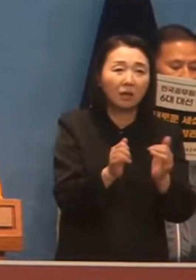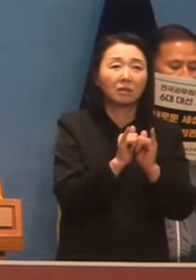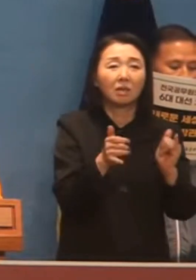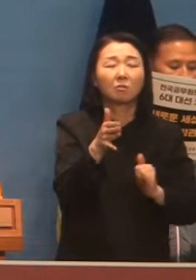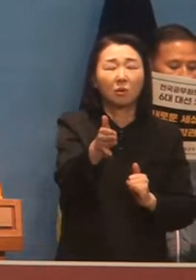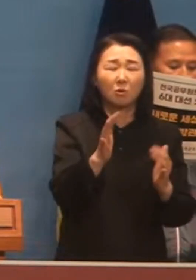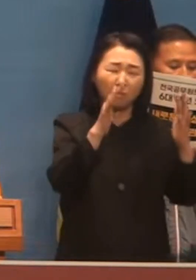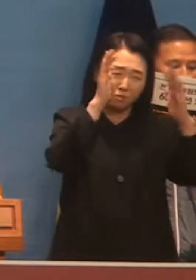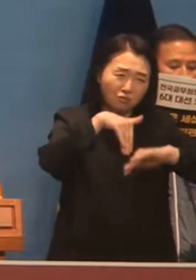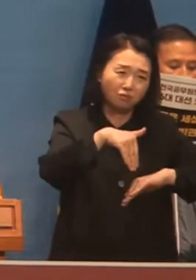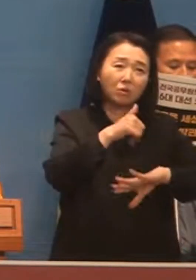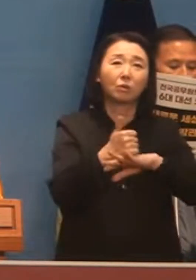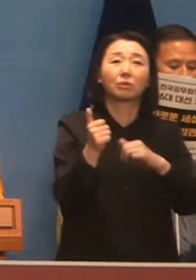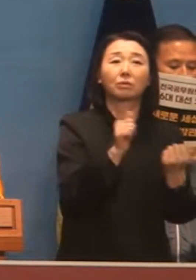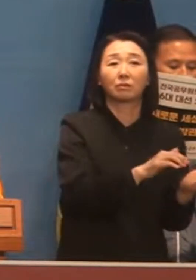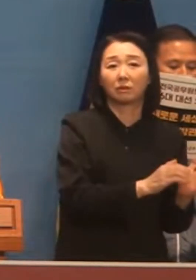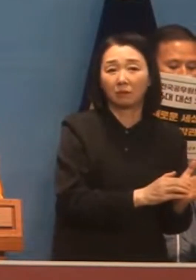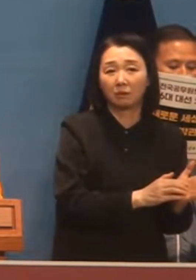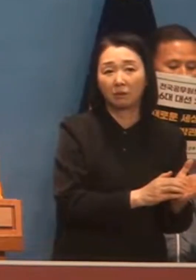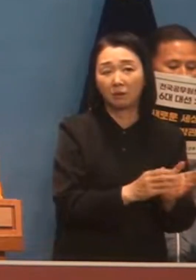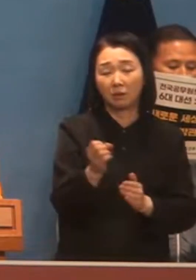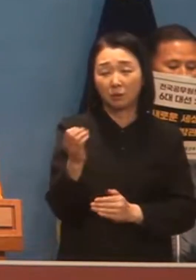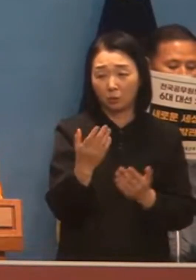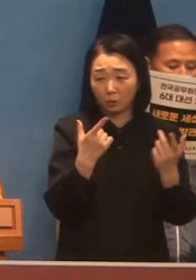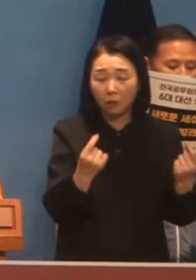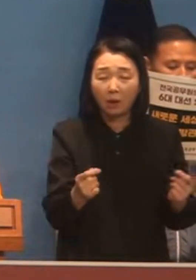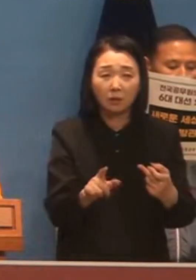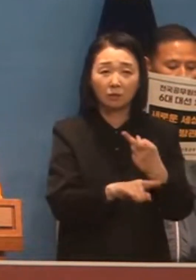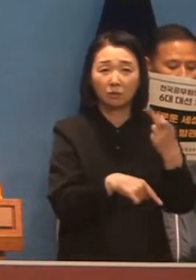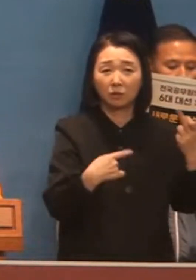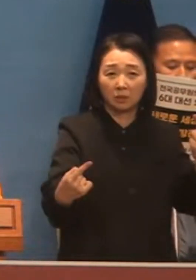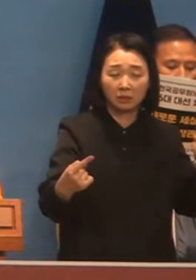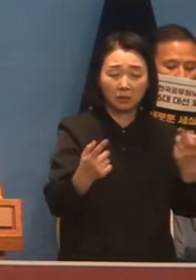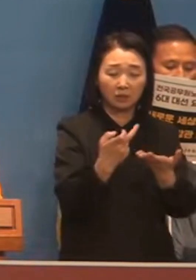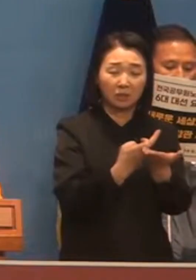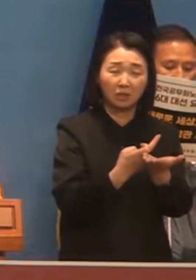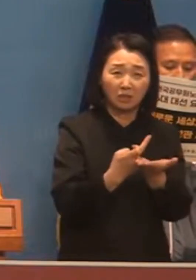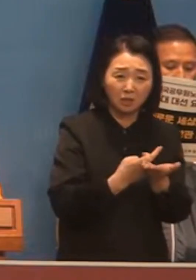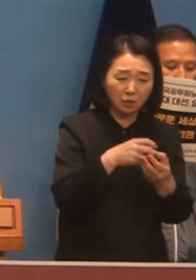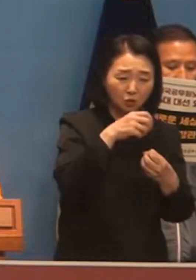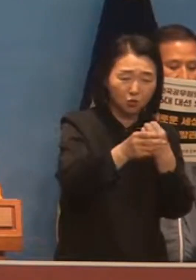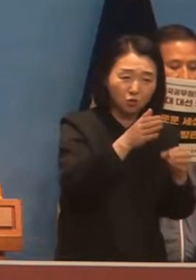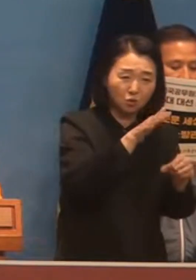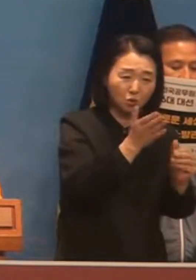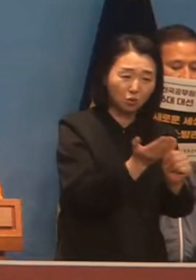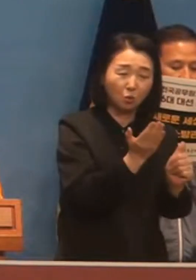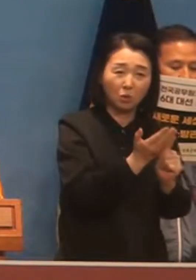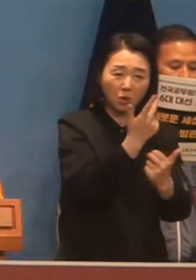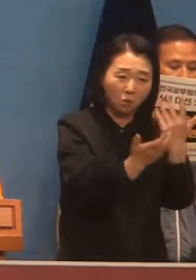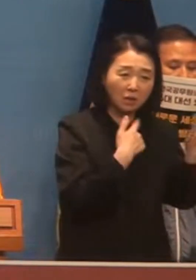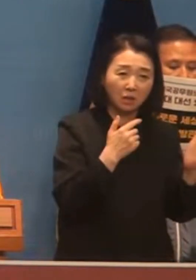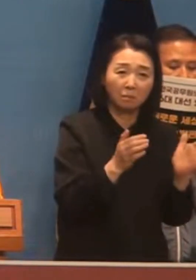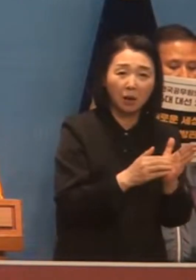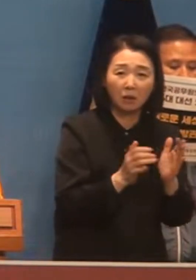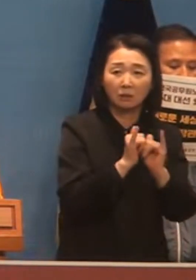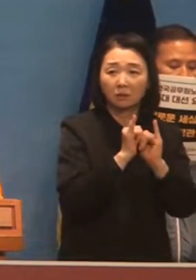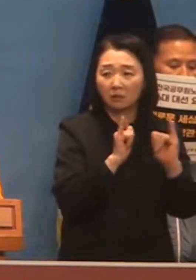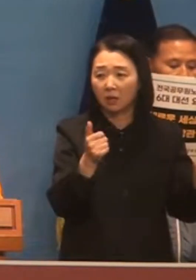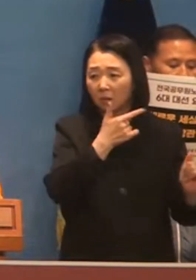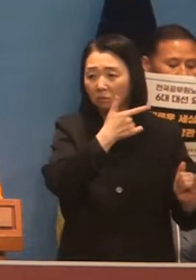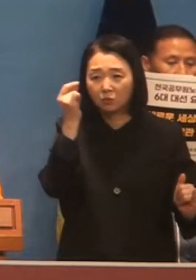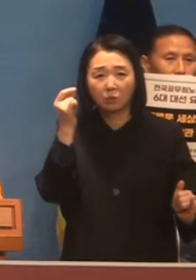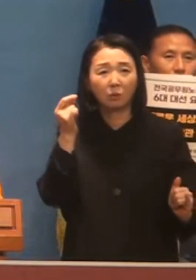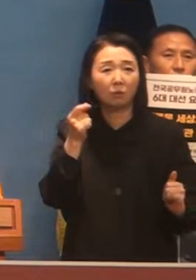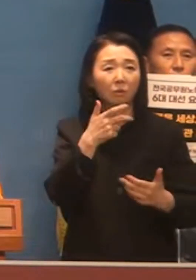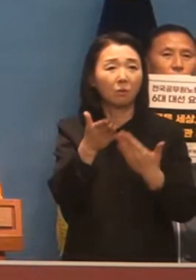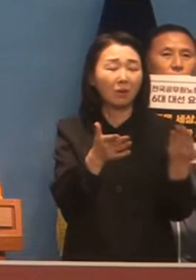건물이 무너져 순직했다. 또한 같은 해 12월 1일 제주 귤농장에서 발생한 화재에서는 인력이